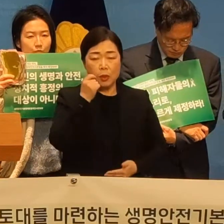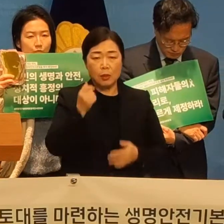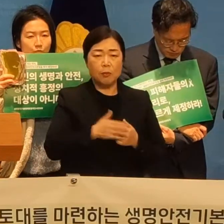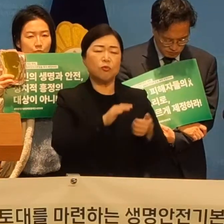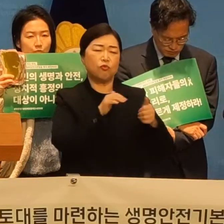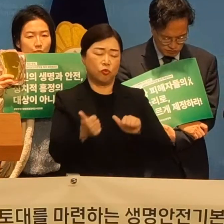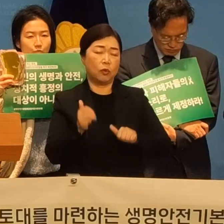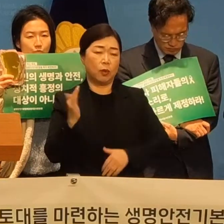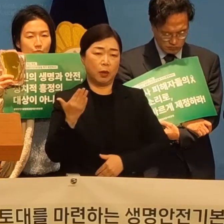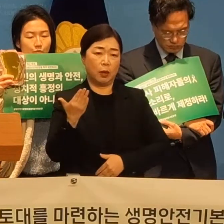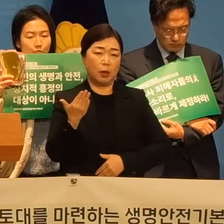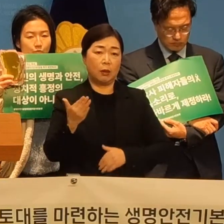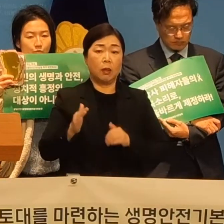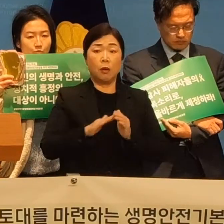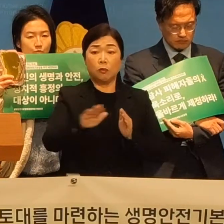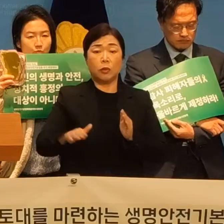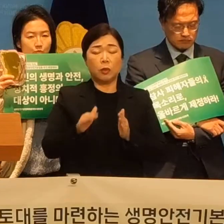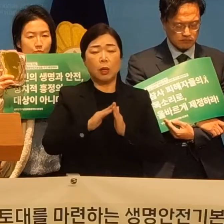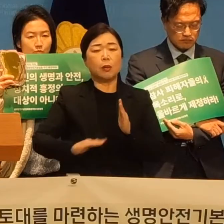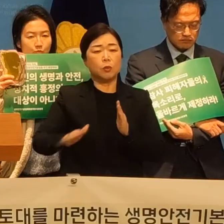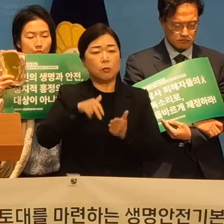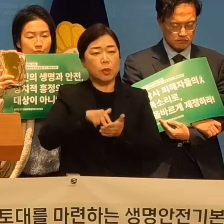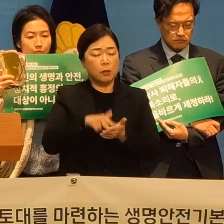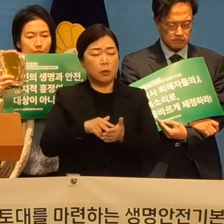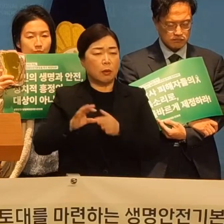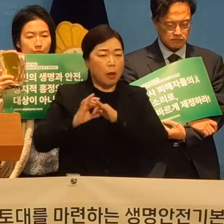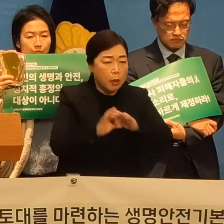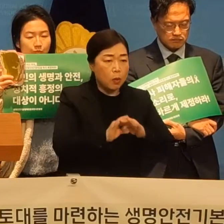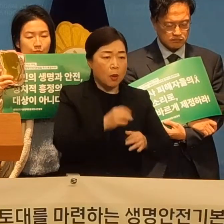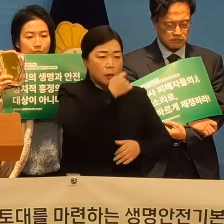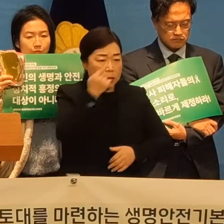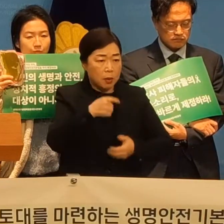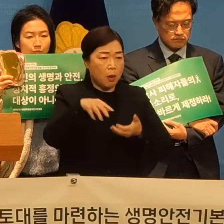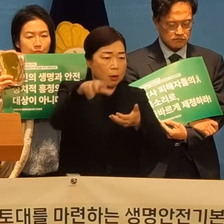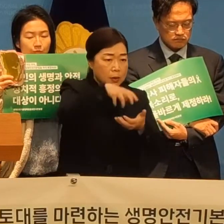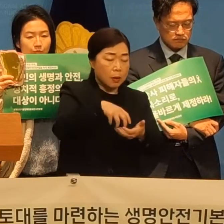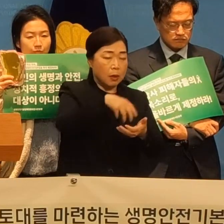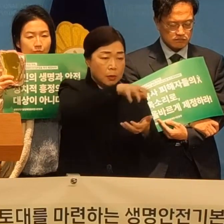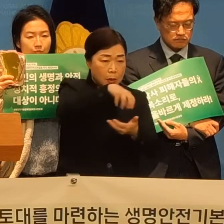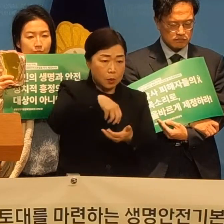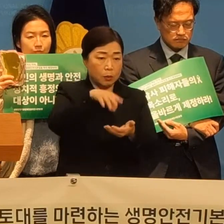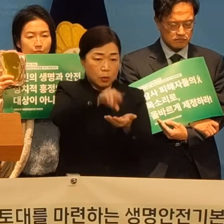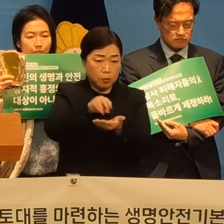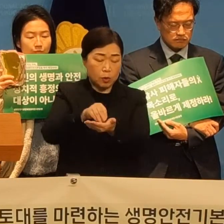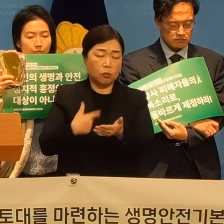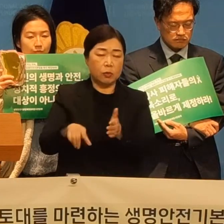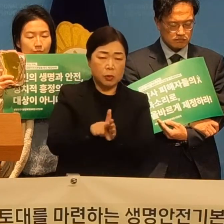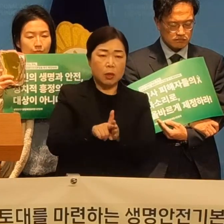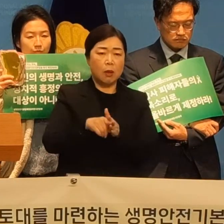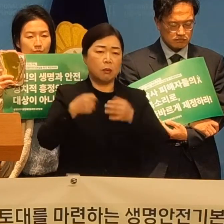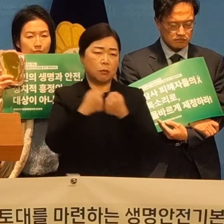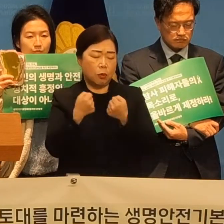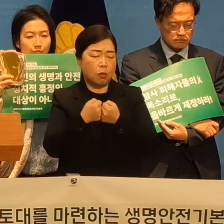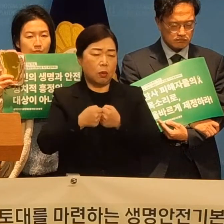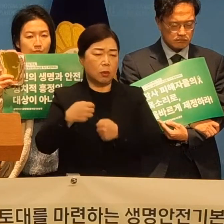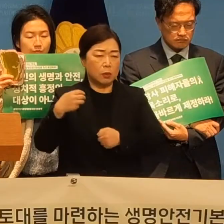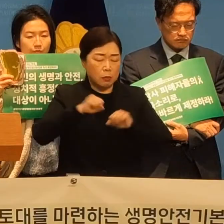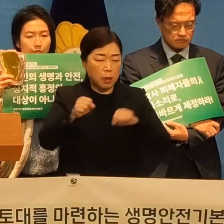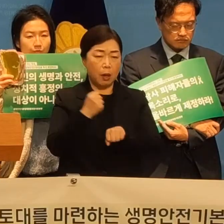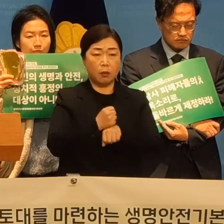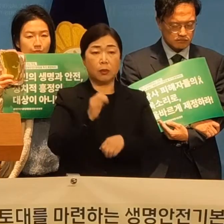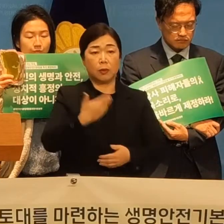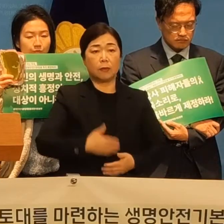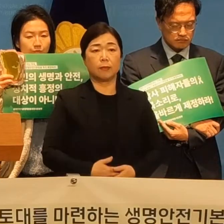앞에서 유가족은 여전히 싸우고 증명하고 버텨야만 합니다. 그렇기에 국가가 책임지는 구조,